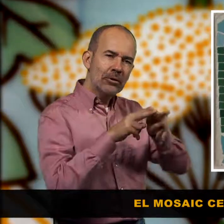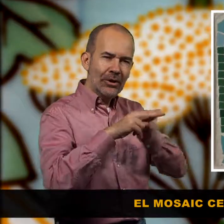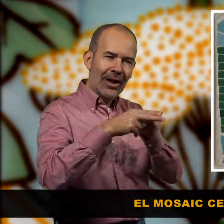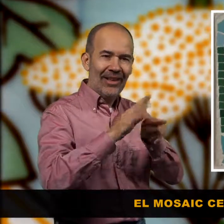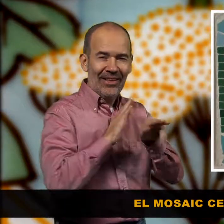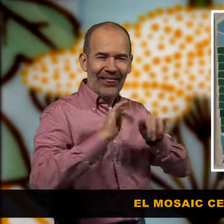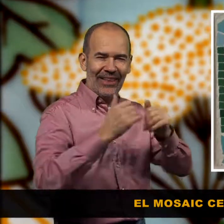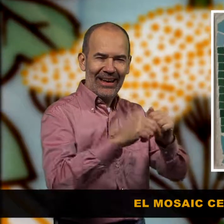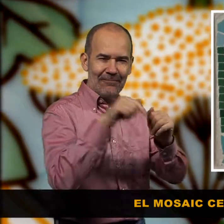El mosaic ceràmic.